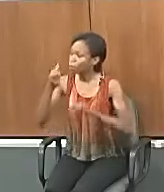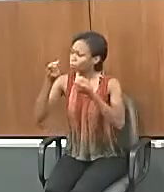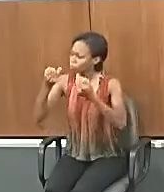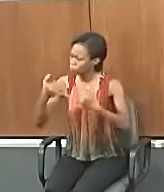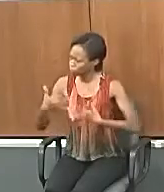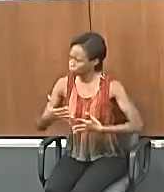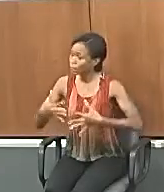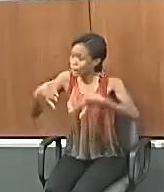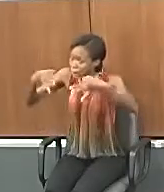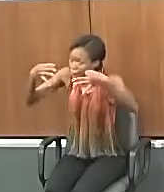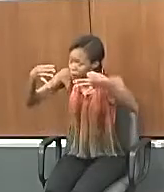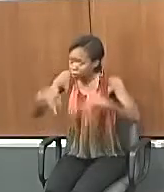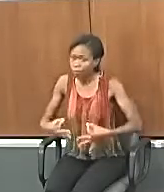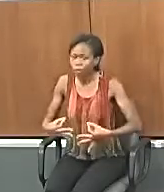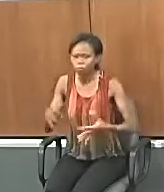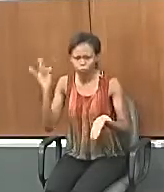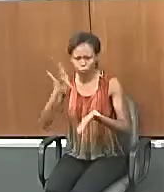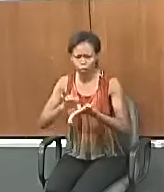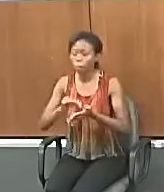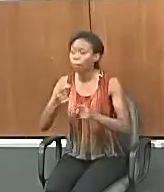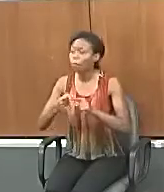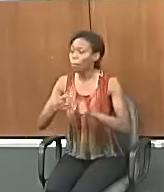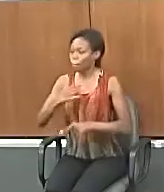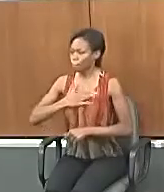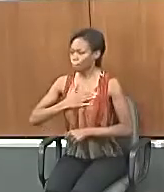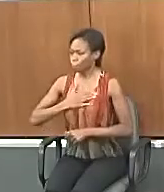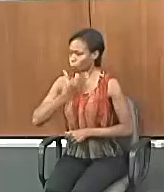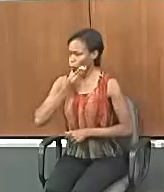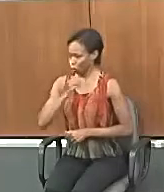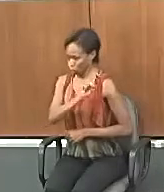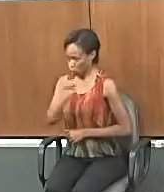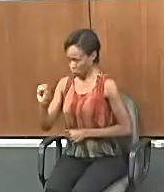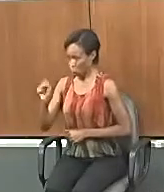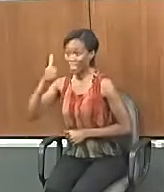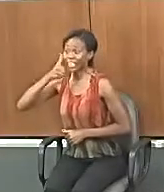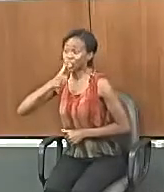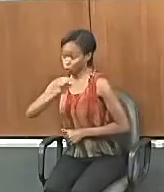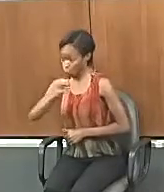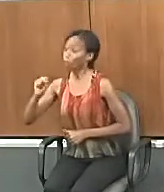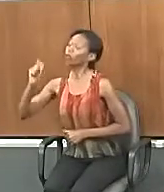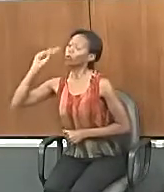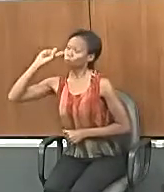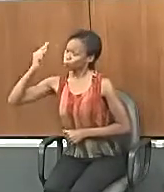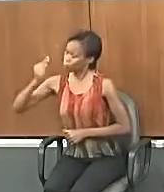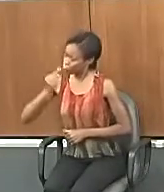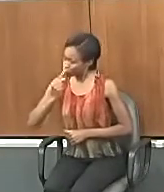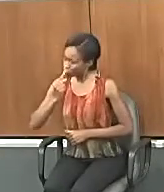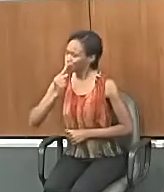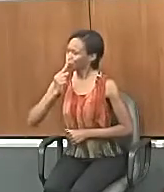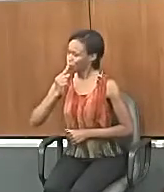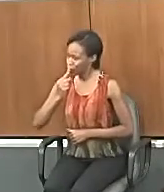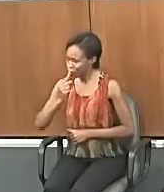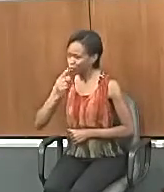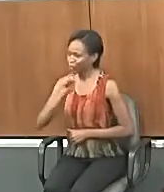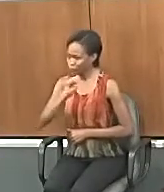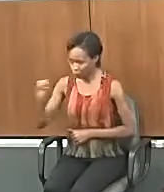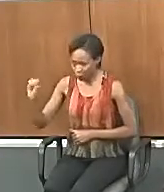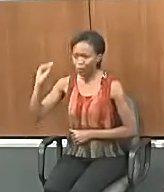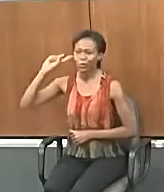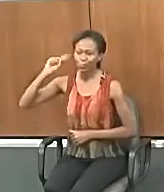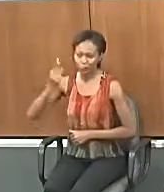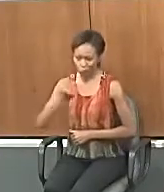porque meu sogro e minha sogra são surdos então